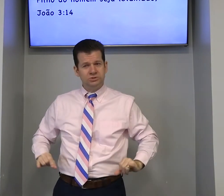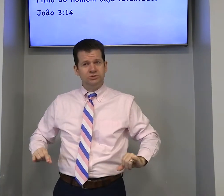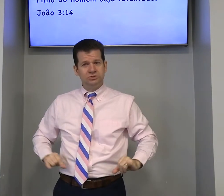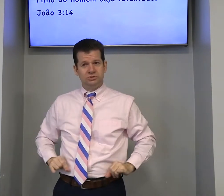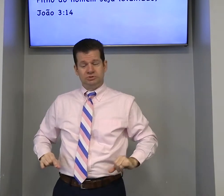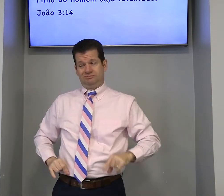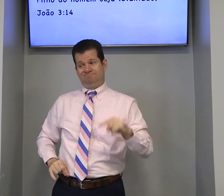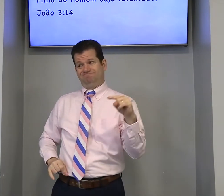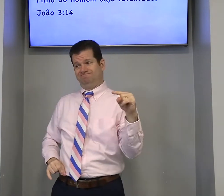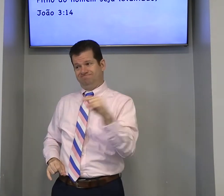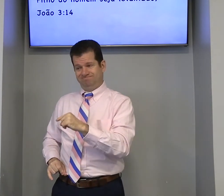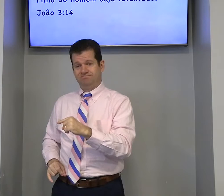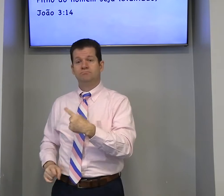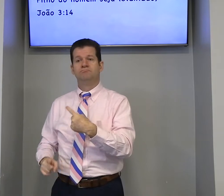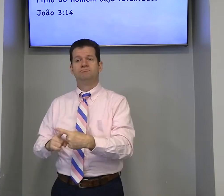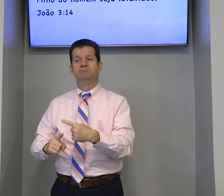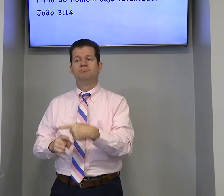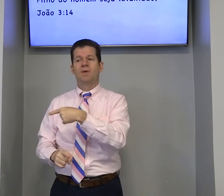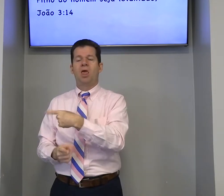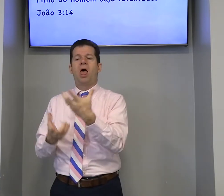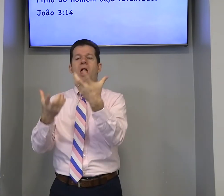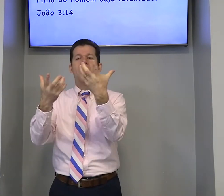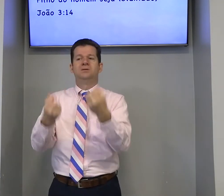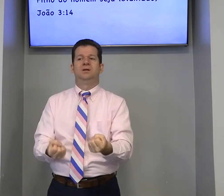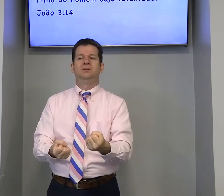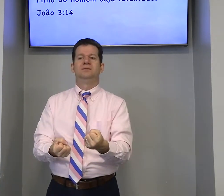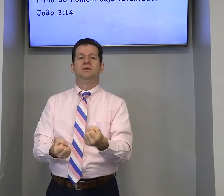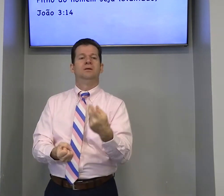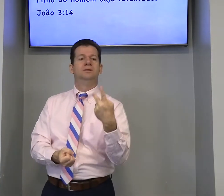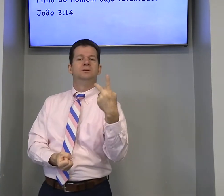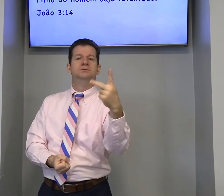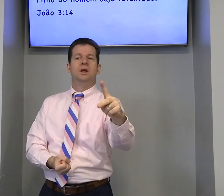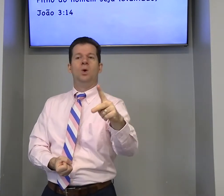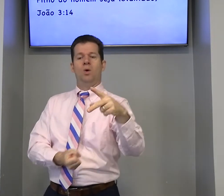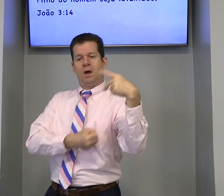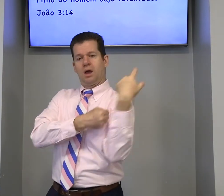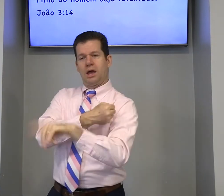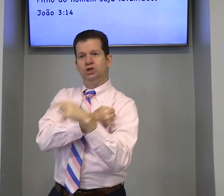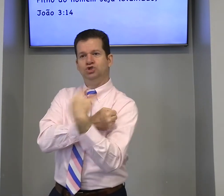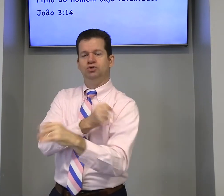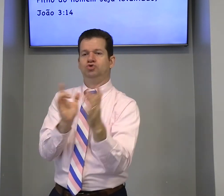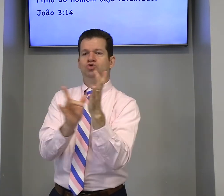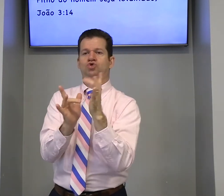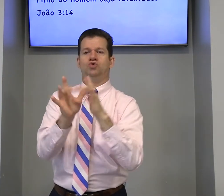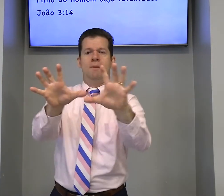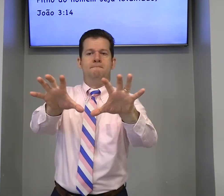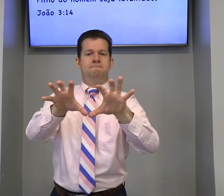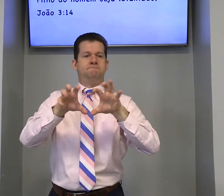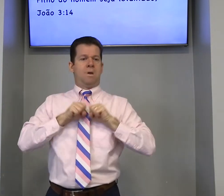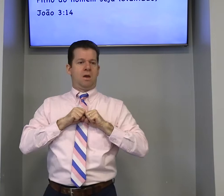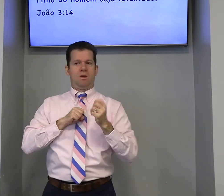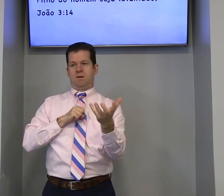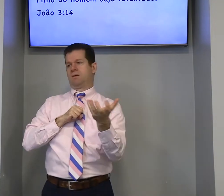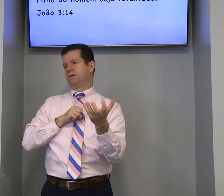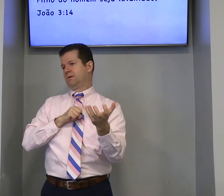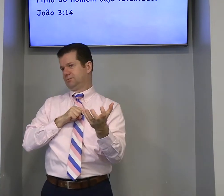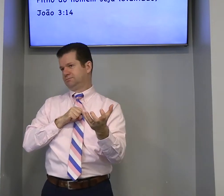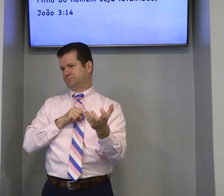peso na cruz. Porque ele aceitou seu castigo. Jesus